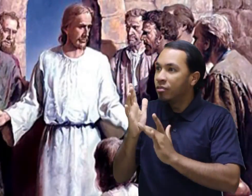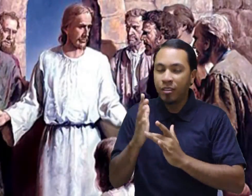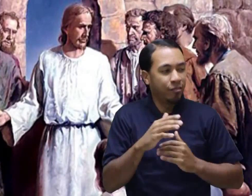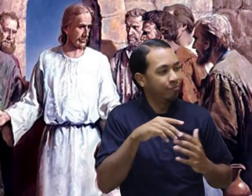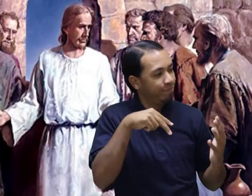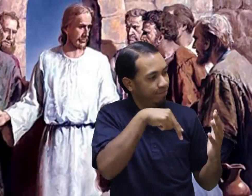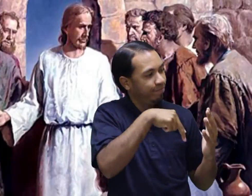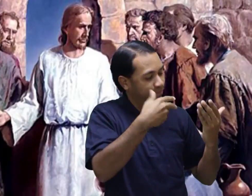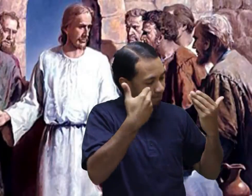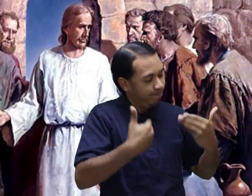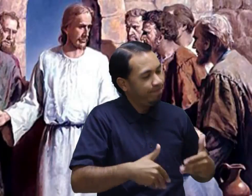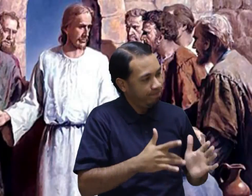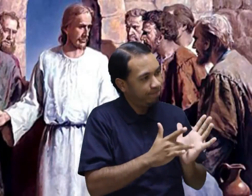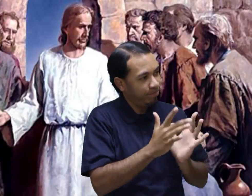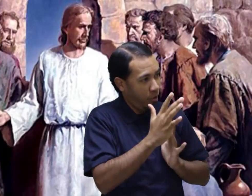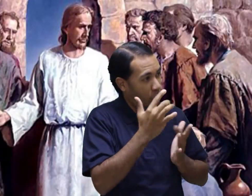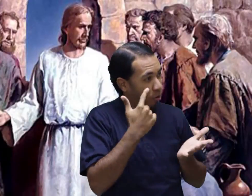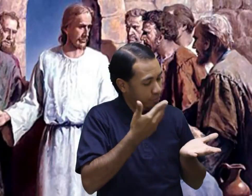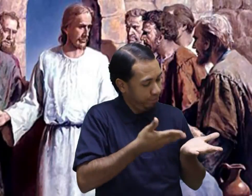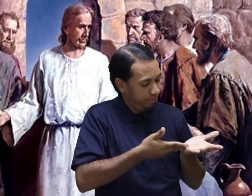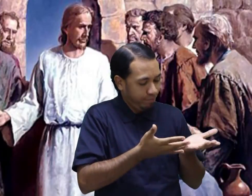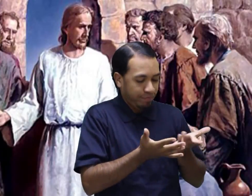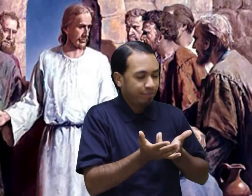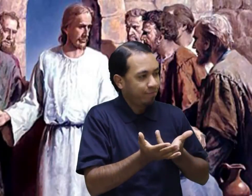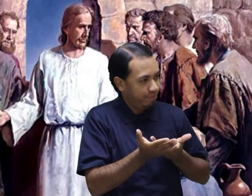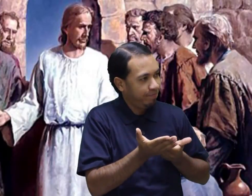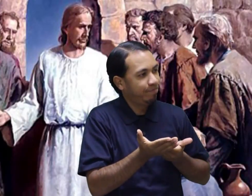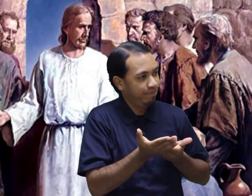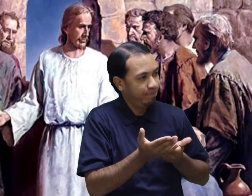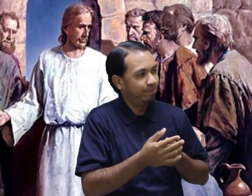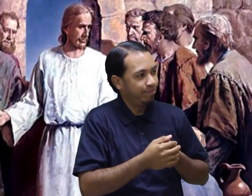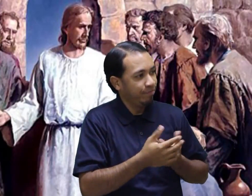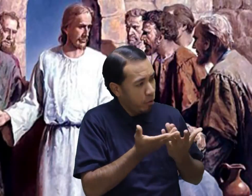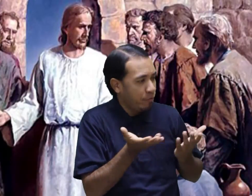Admirados, eles puderam ver Jesus vivo e as marcas da crucifixão.